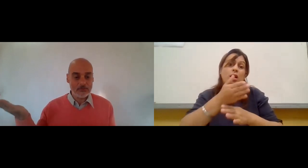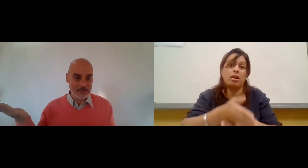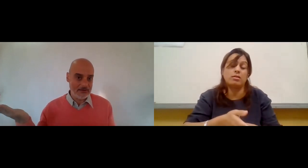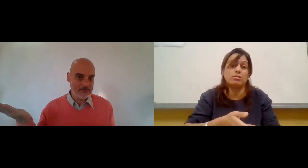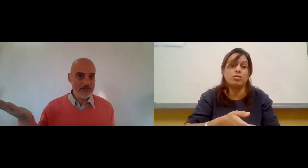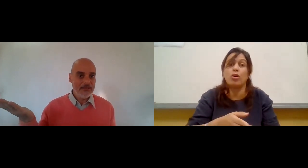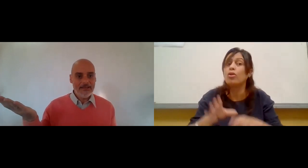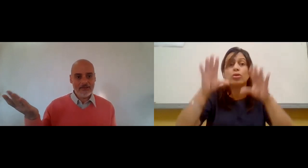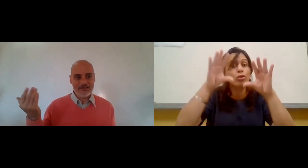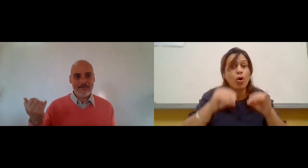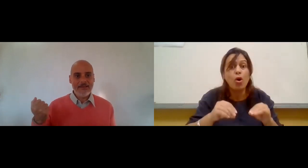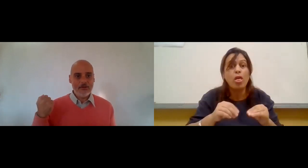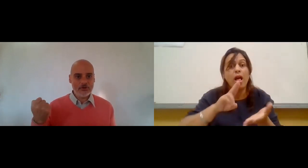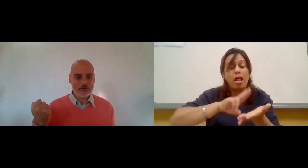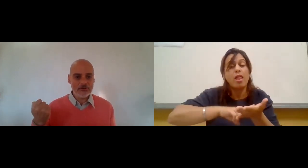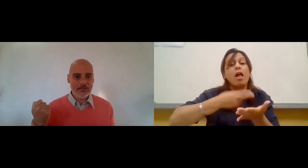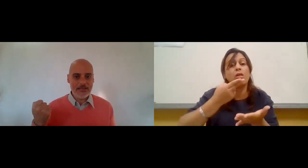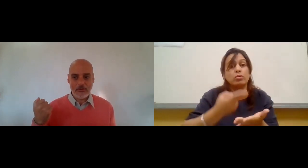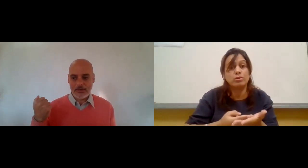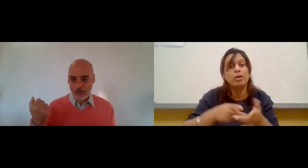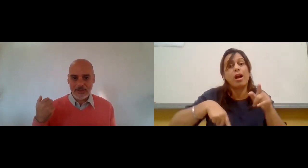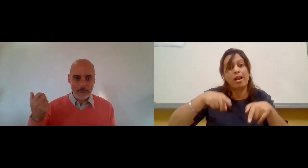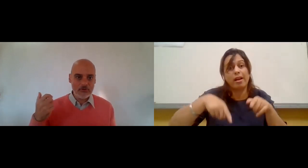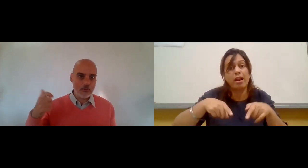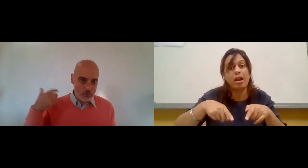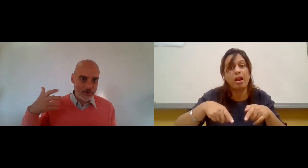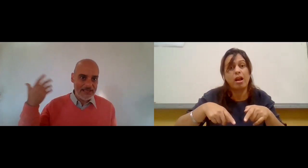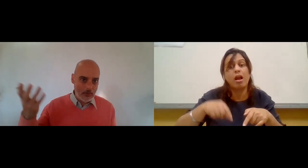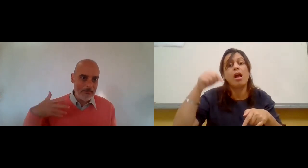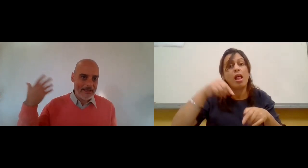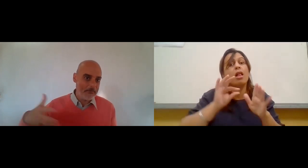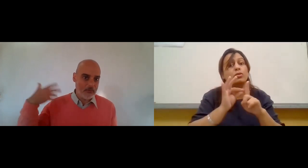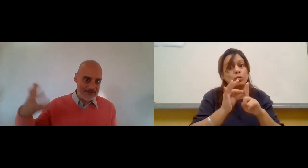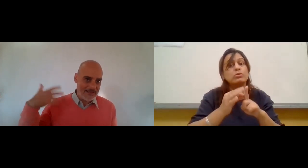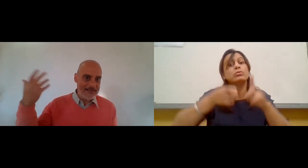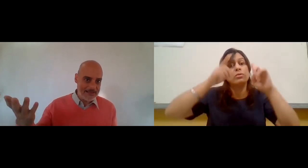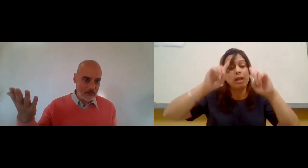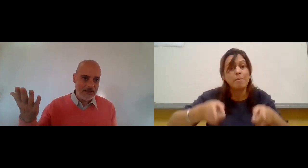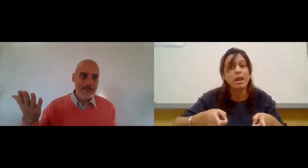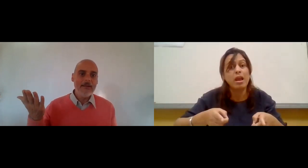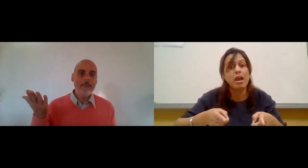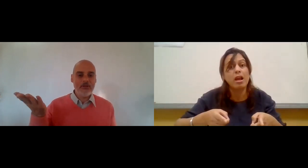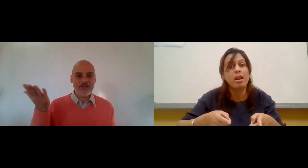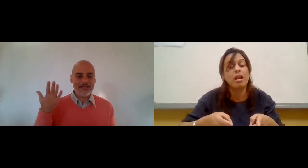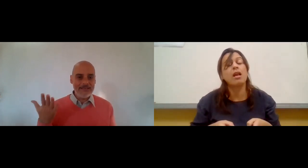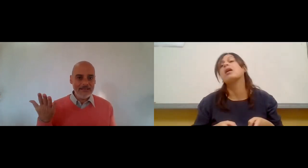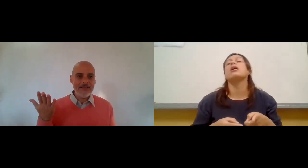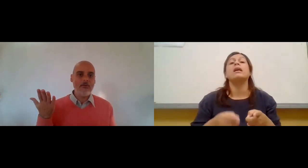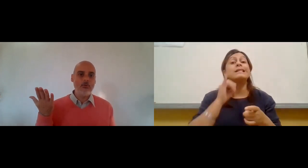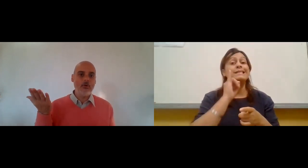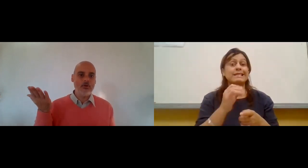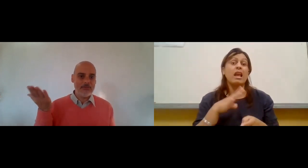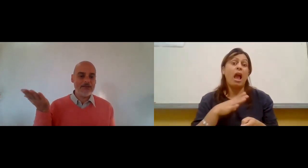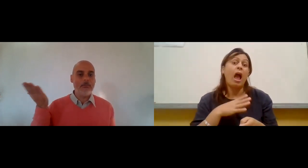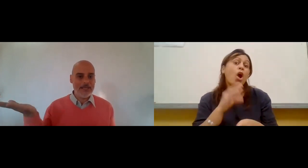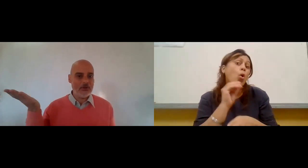carrera de traductorado. Entonces, nosotros lo que luego hacemos es un curso de lengua para profundizar en la lengua, pero se requiere